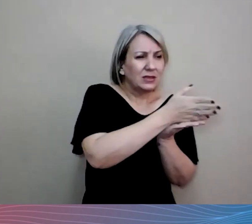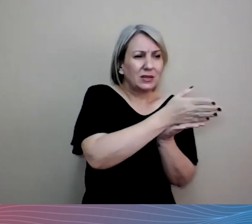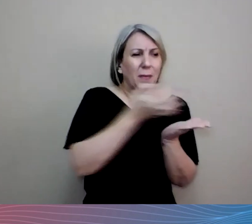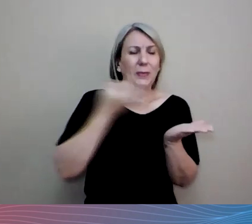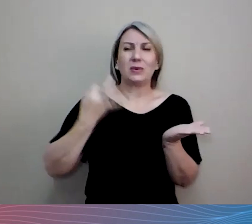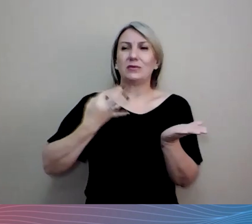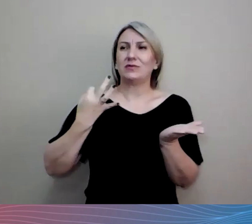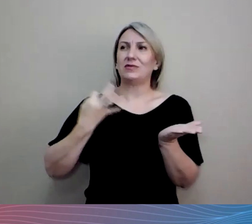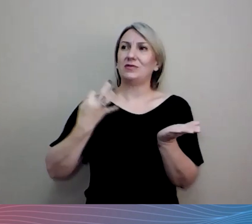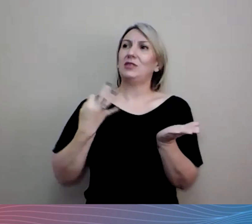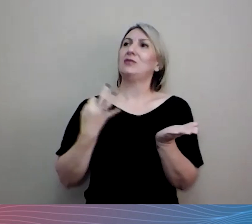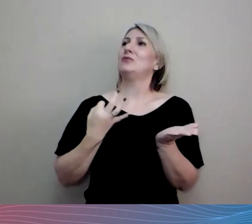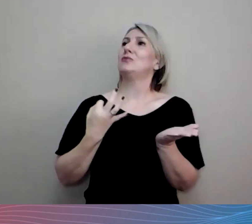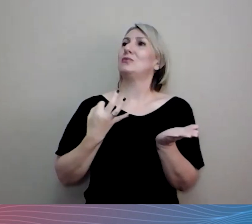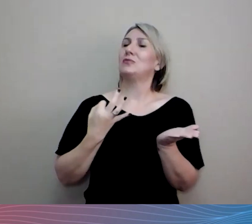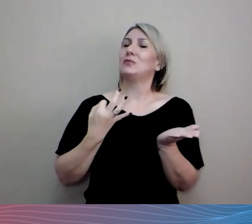Paulo novamente,